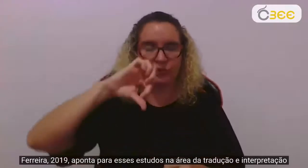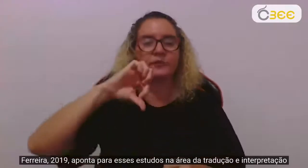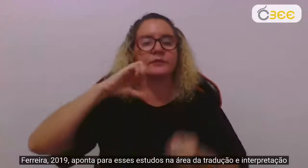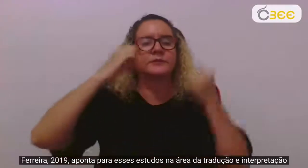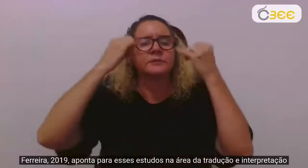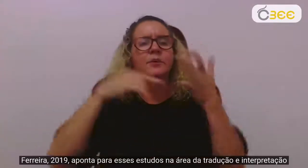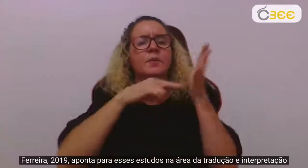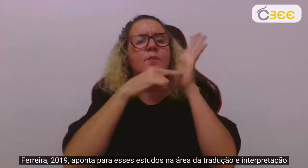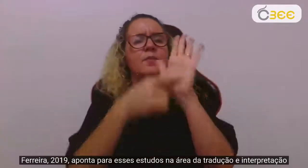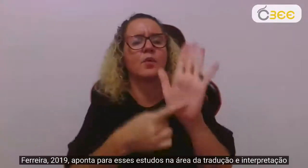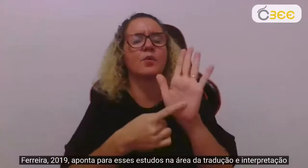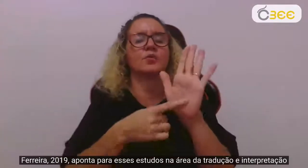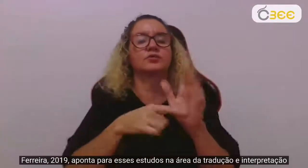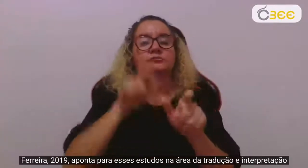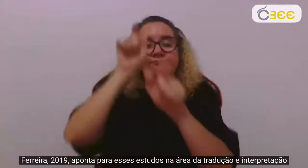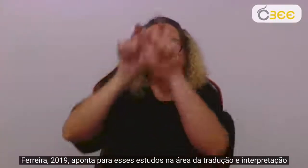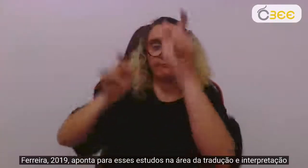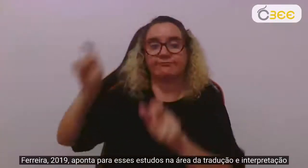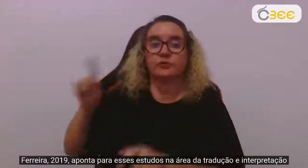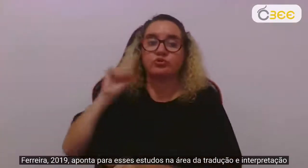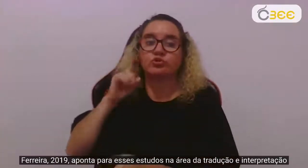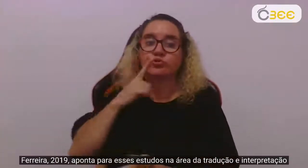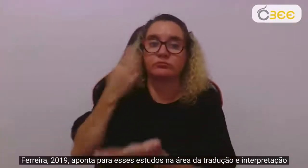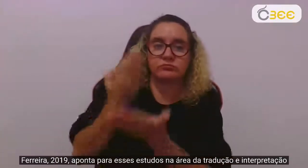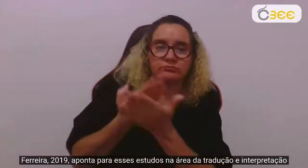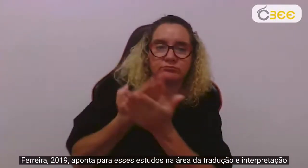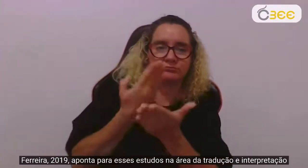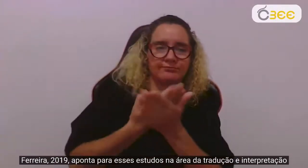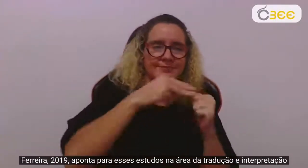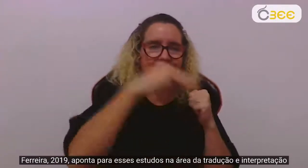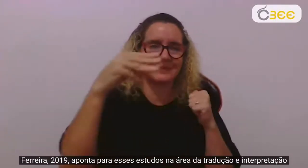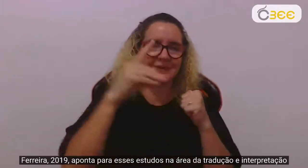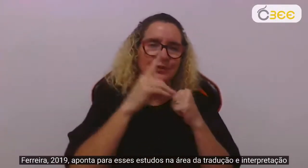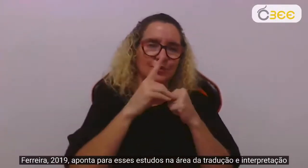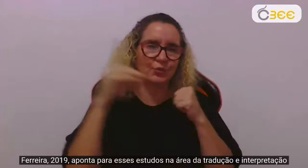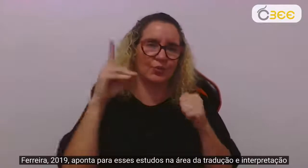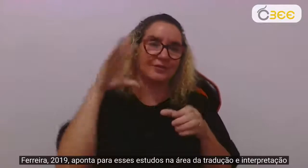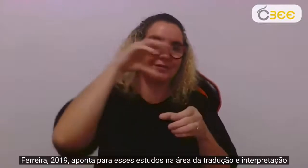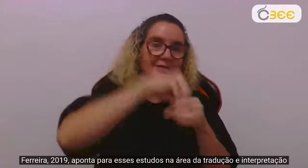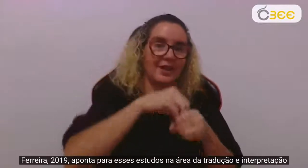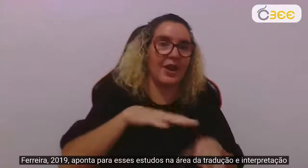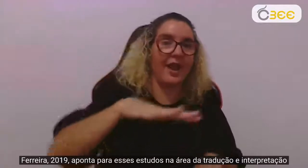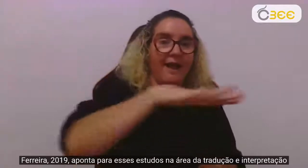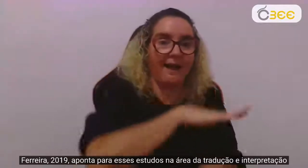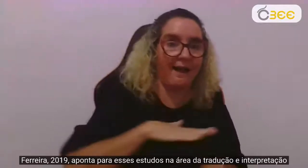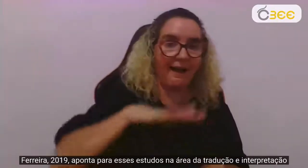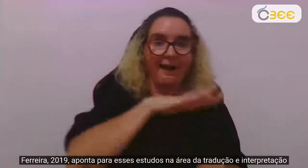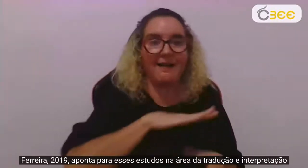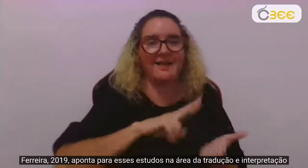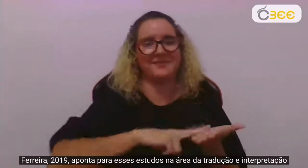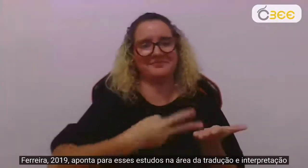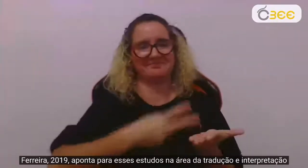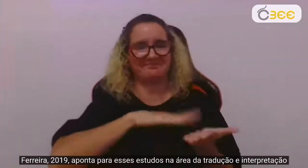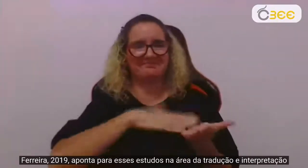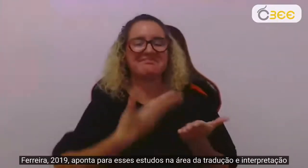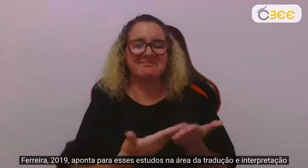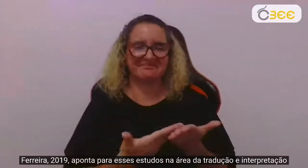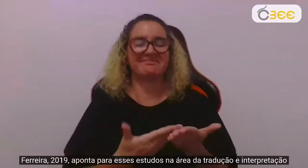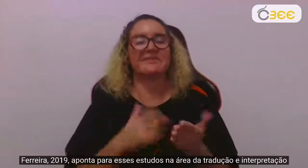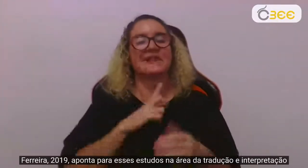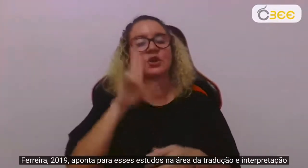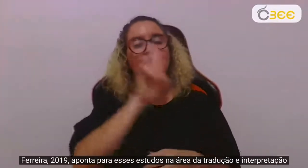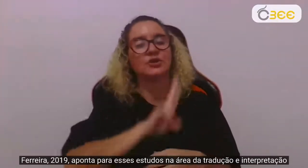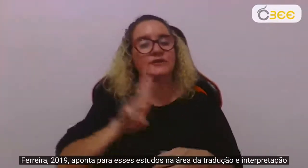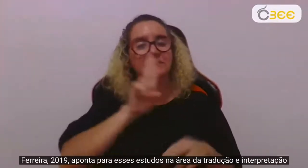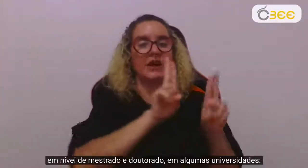Ferreira, 2019, aponta para esses estudos na área da